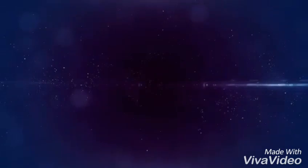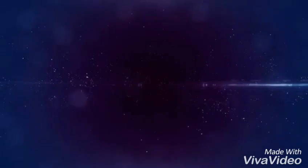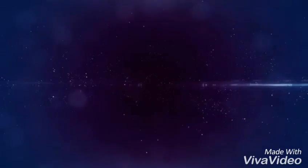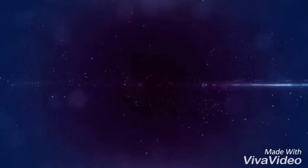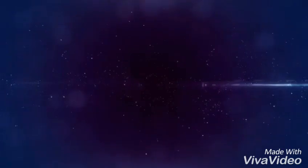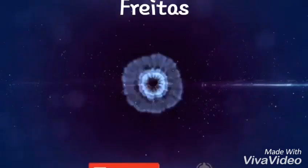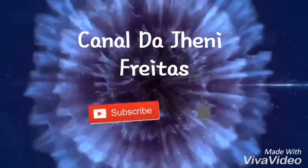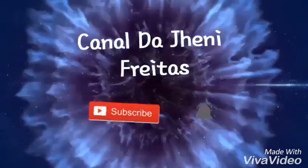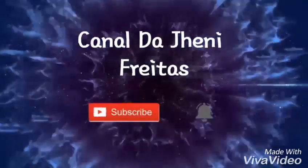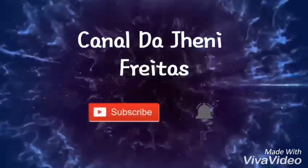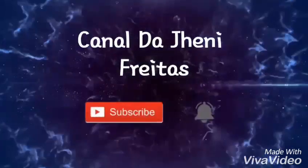Once again.